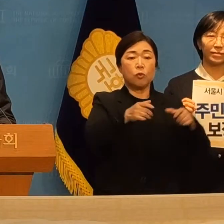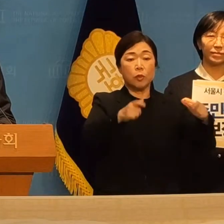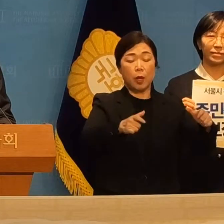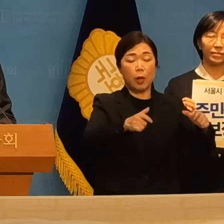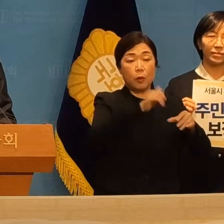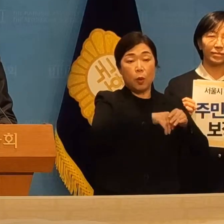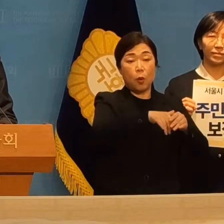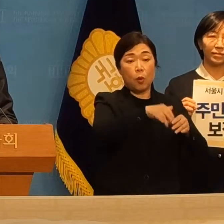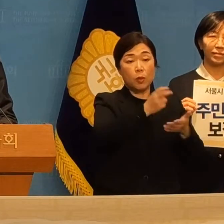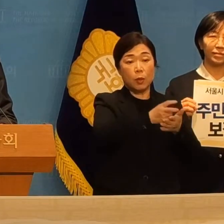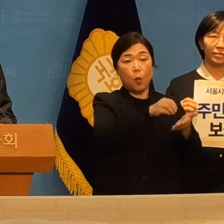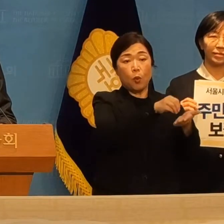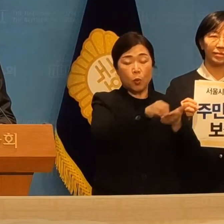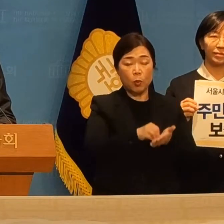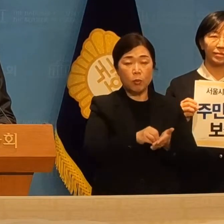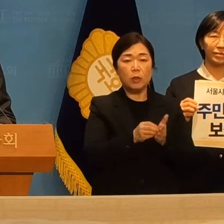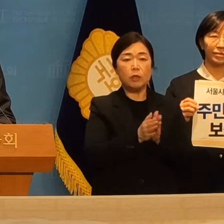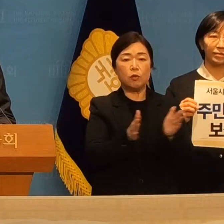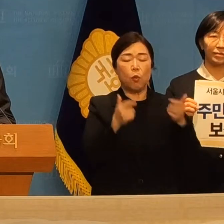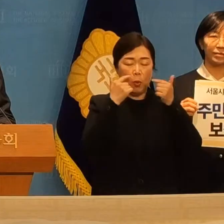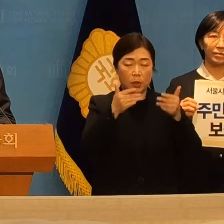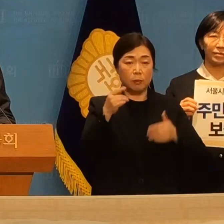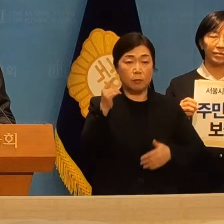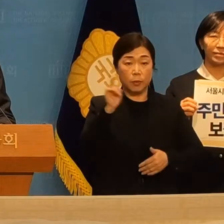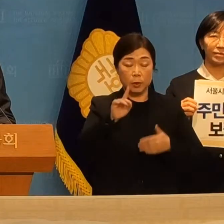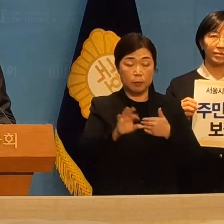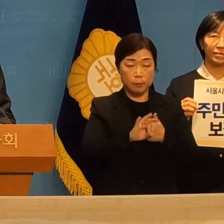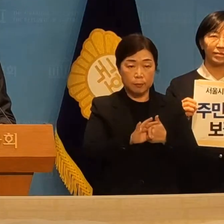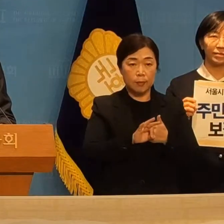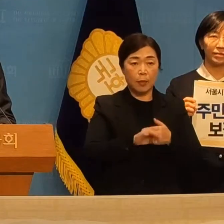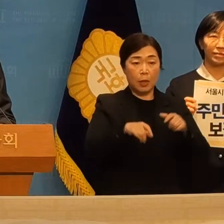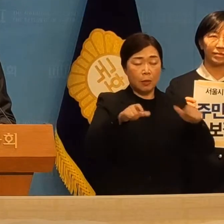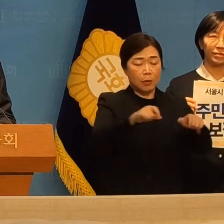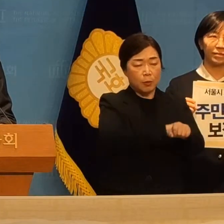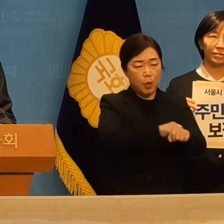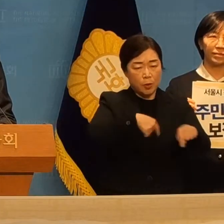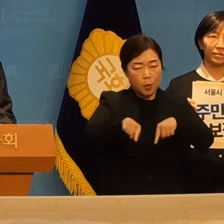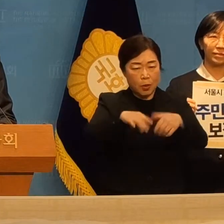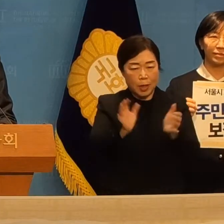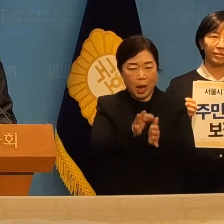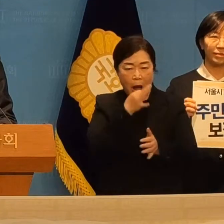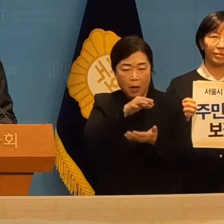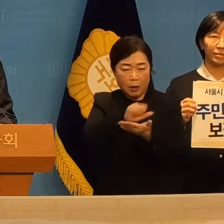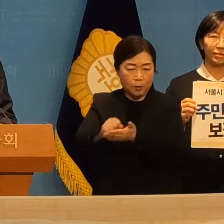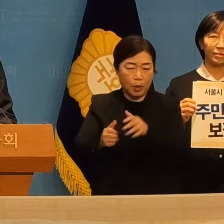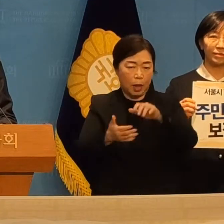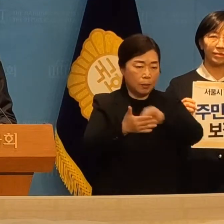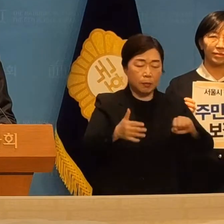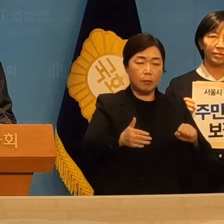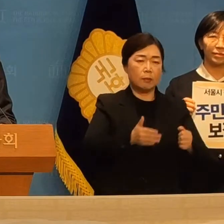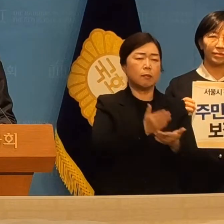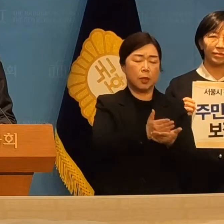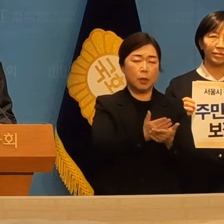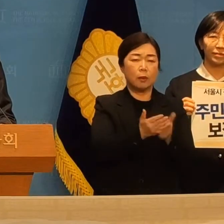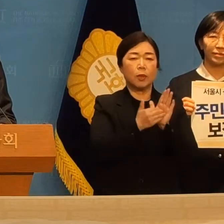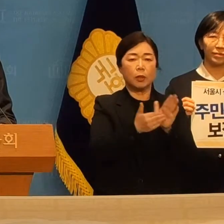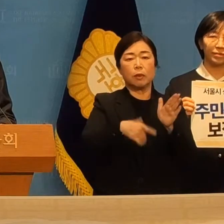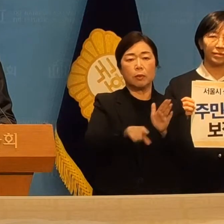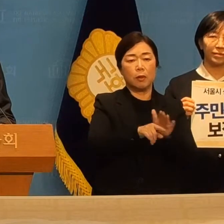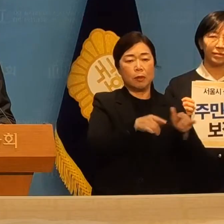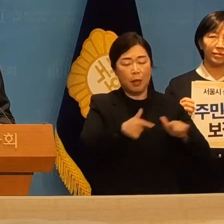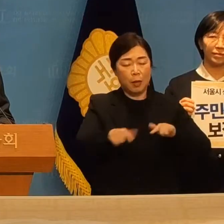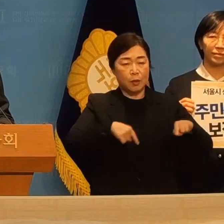도입한 이유는 분명하였습니다. 중대선거구제는 특정 정당의 독점을 막고 다양한 정치 세력과